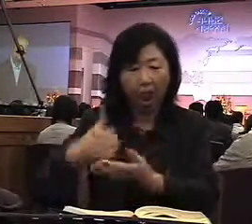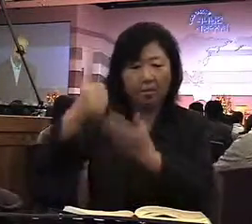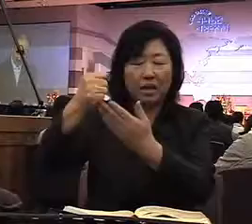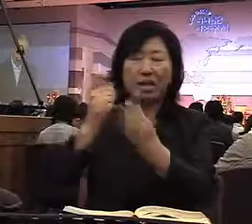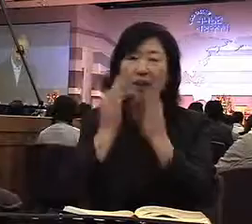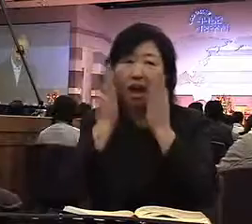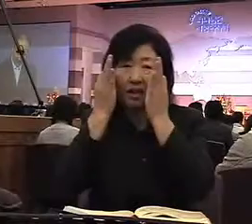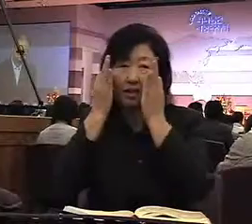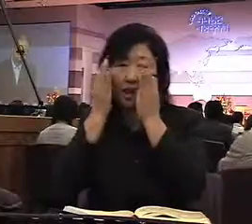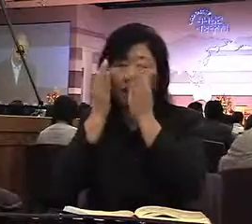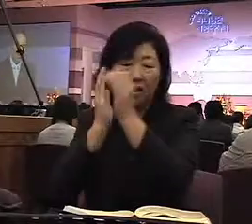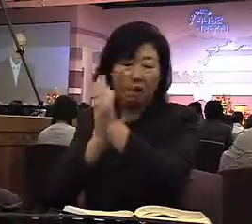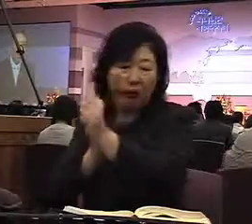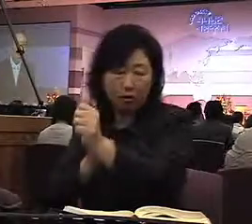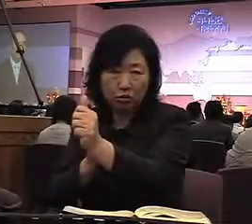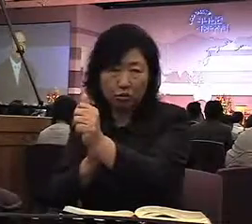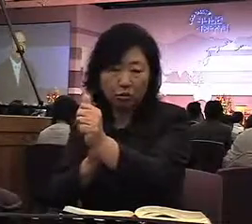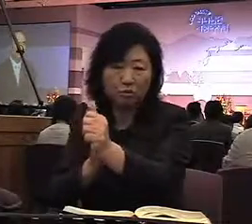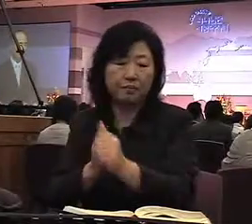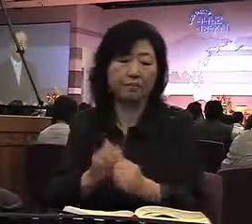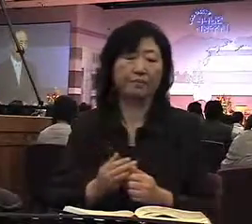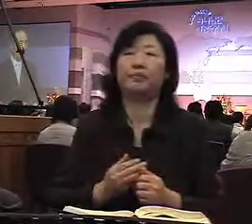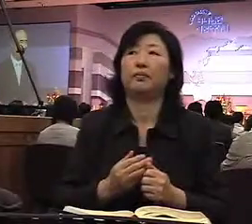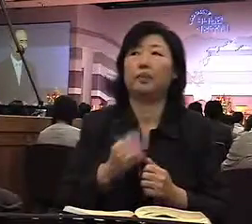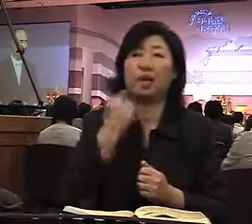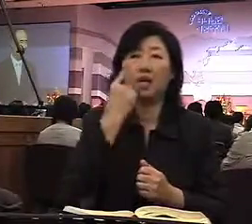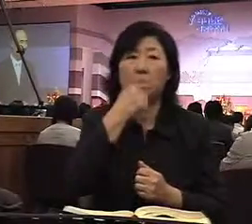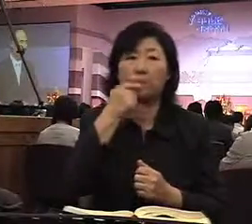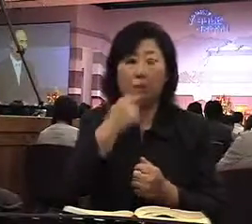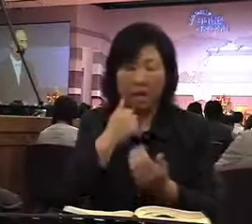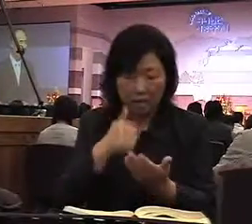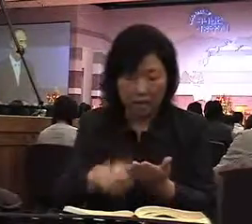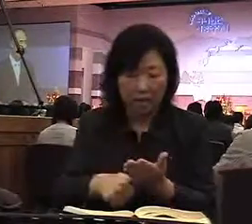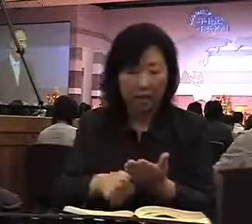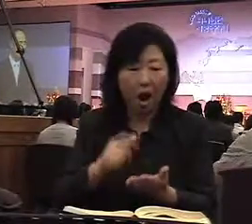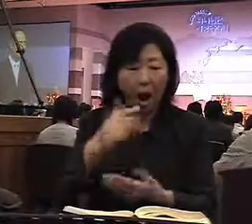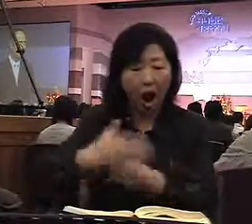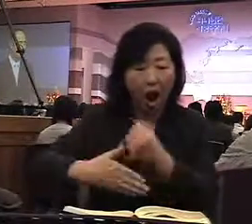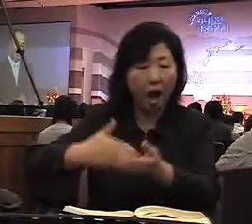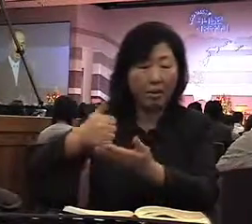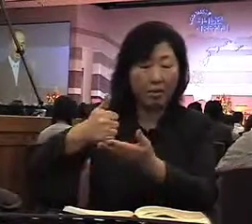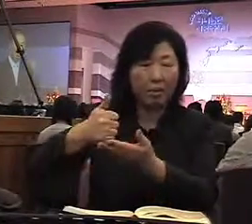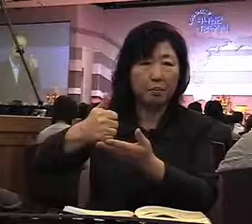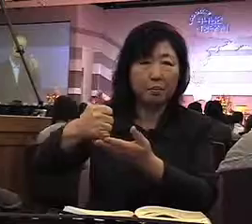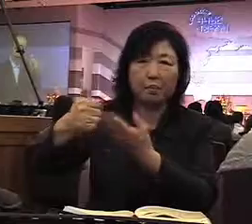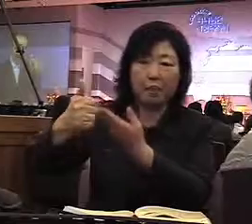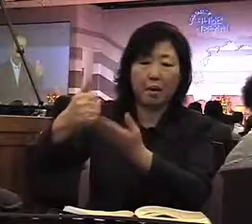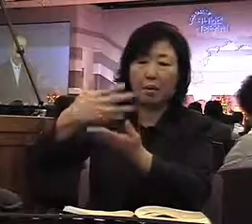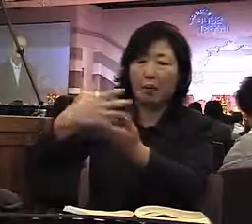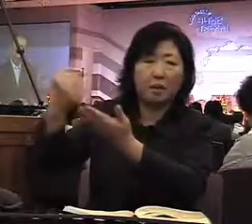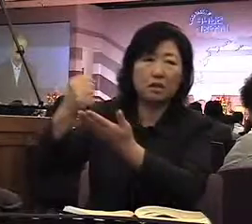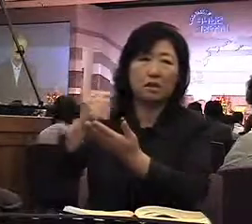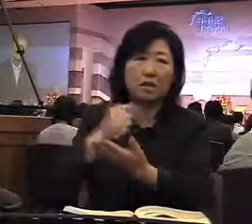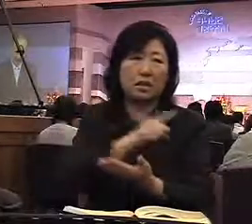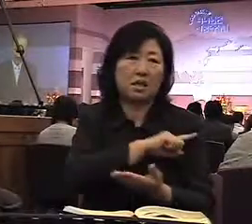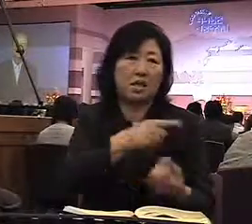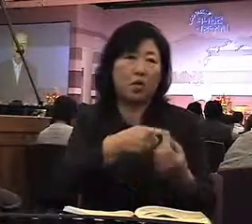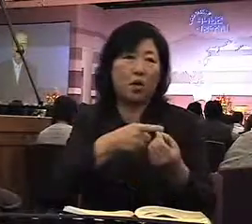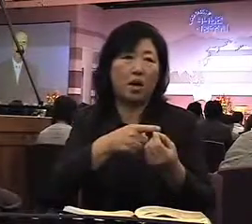간절한 간구의 기도입니다. 저는 이렇게 생각합니다. 이 입술의 제사가 하나님이 받으시는 최고의 제물이라는